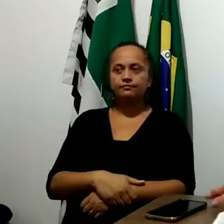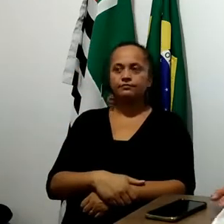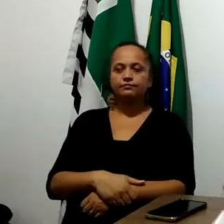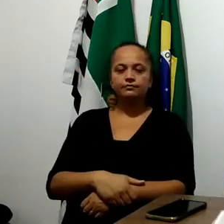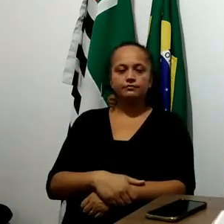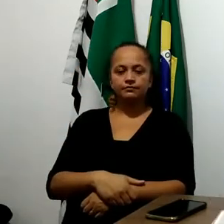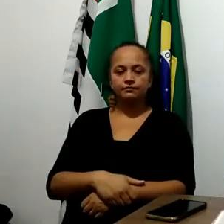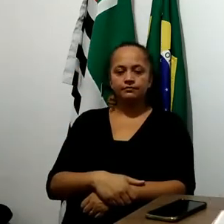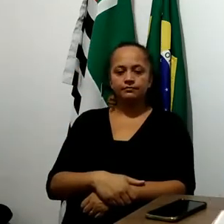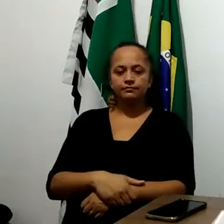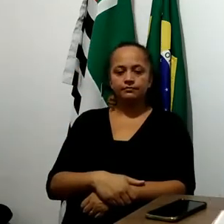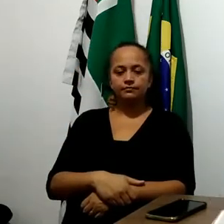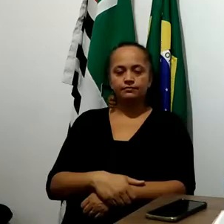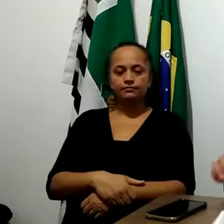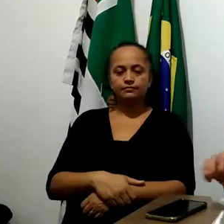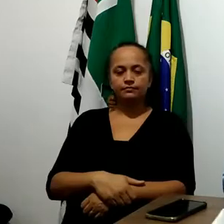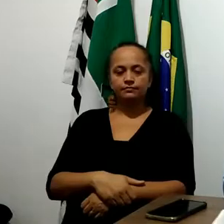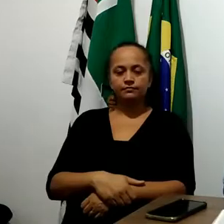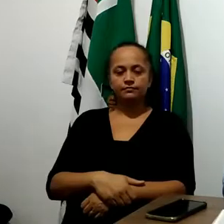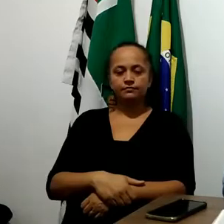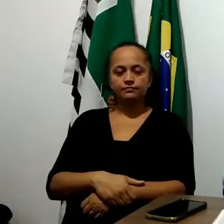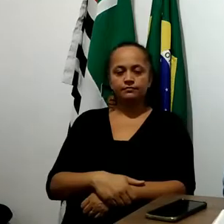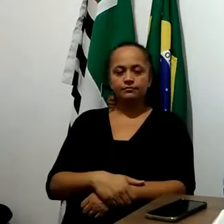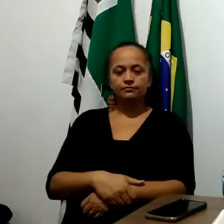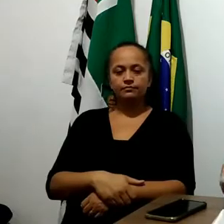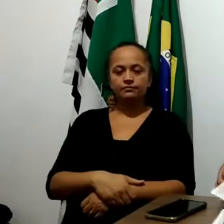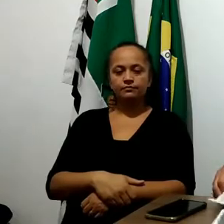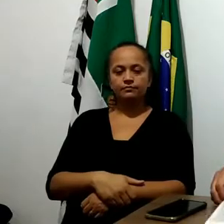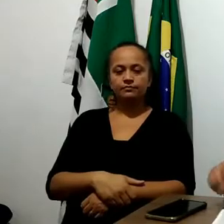é a última carta antes do Apocalipse.